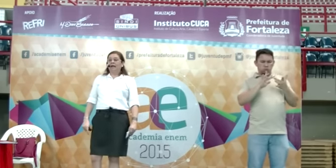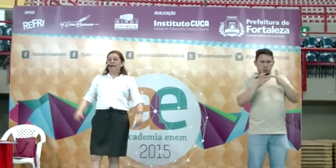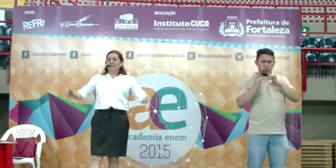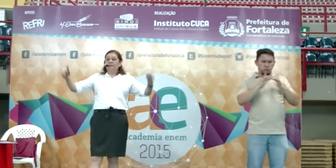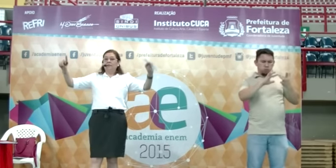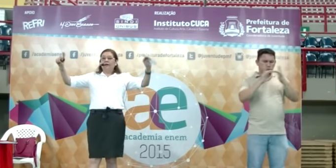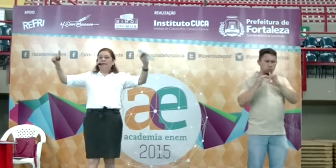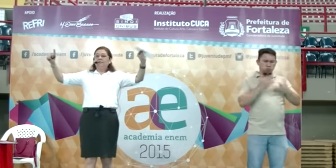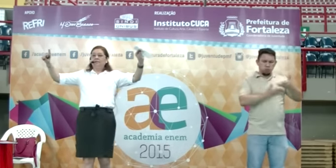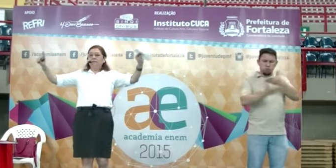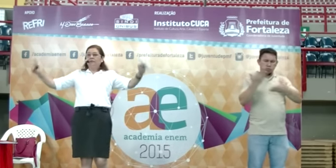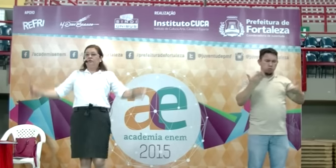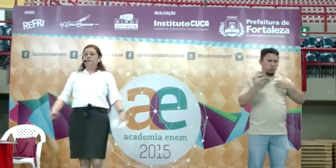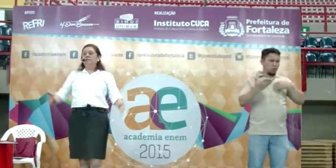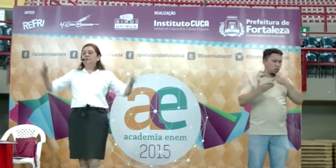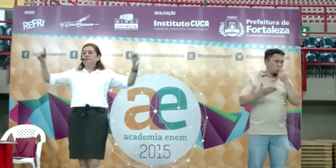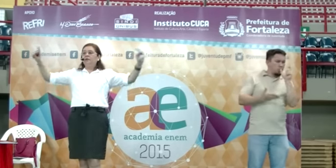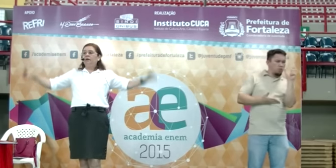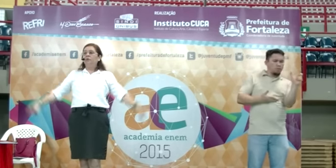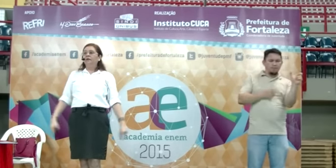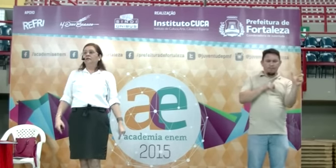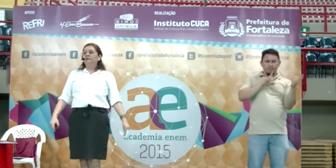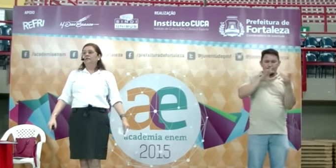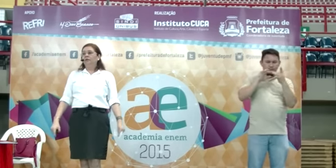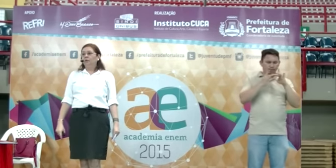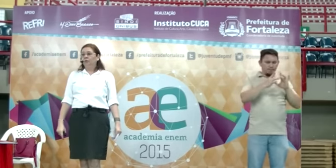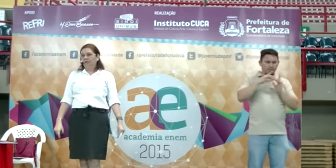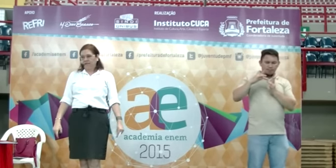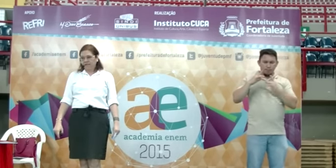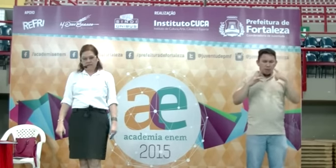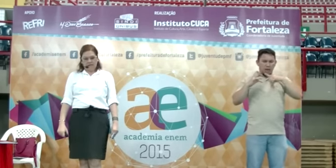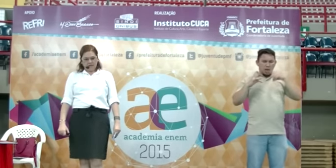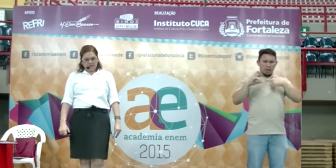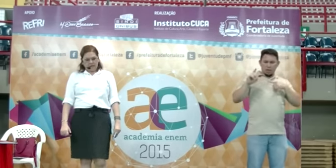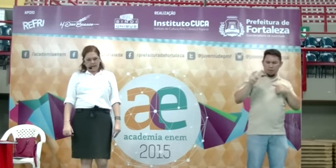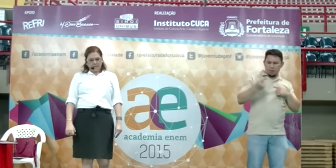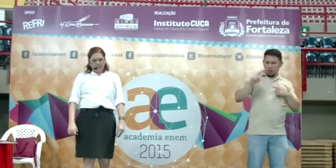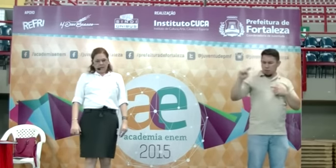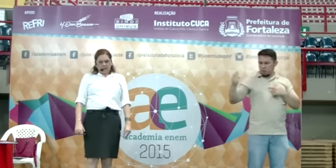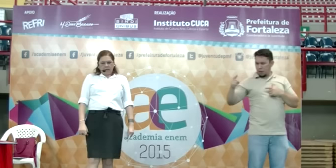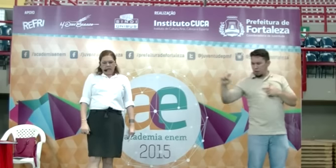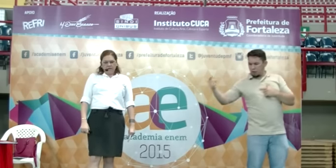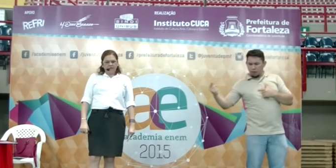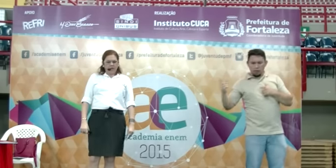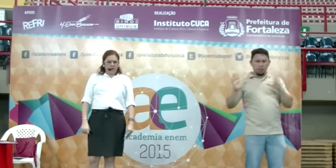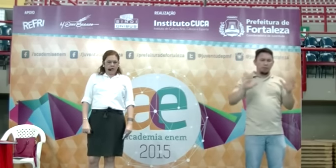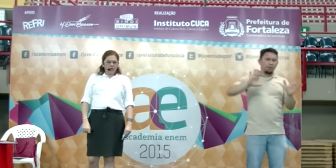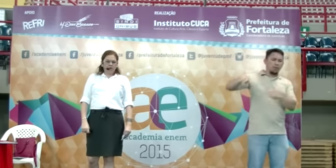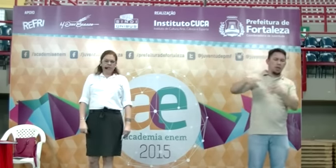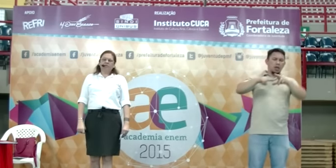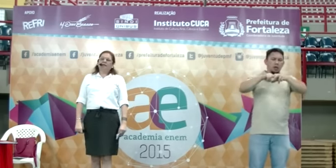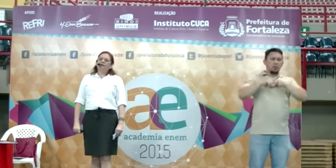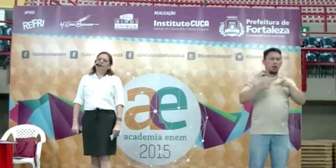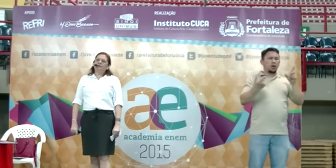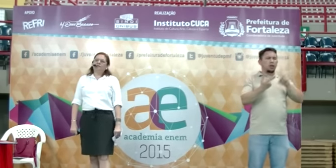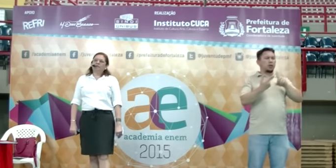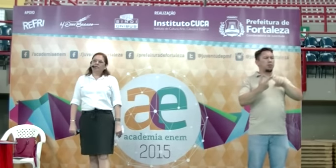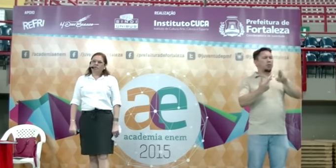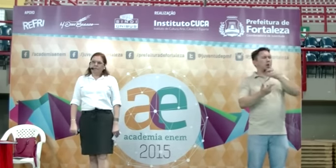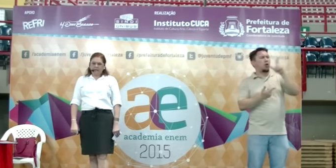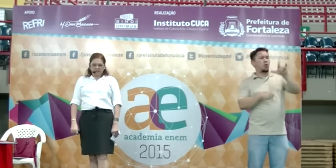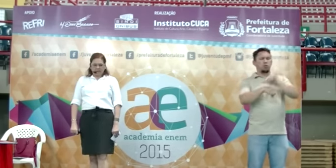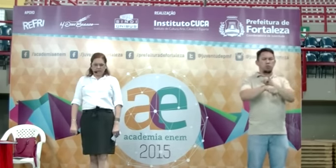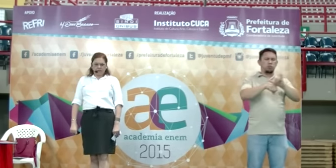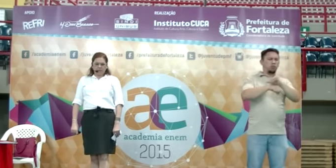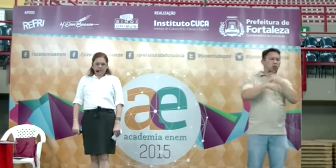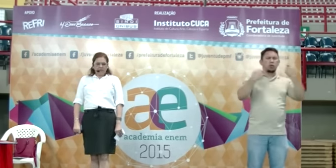Ideias intercaladas são aquelas expressões que ficam entre vírgulas, tá? Enfim, outros detalhes